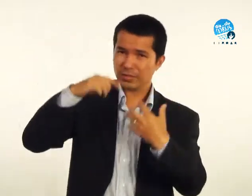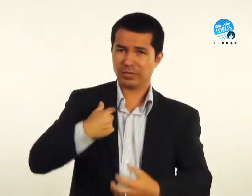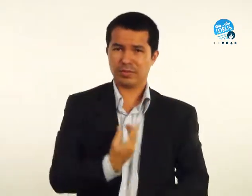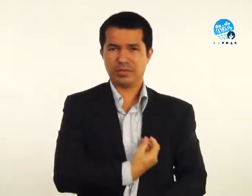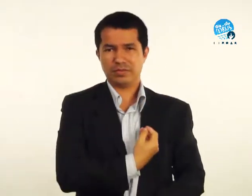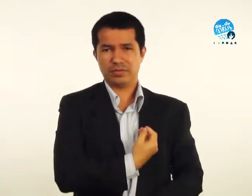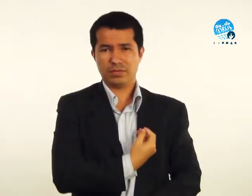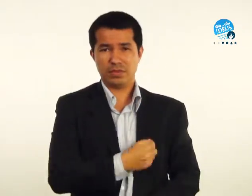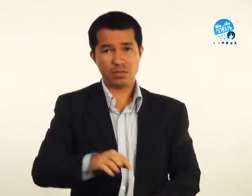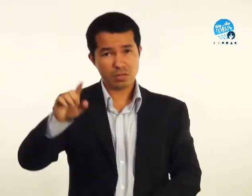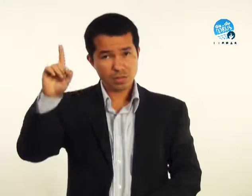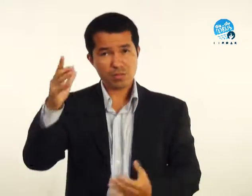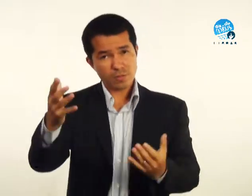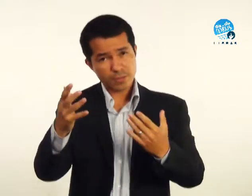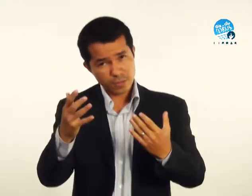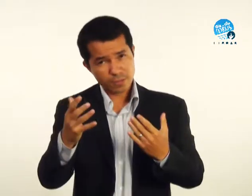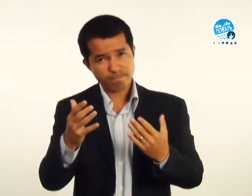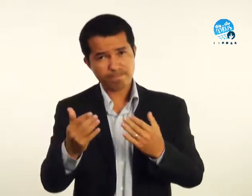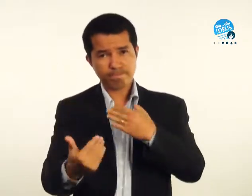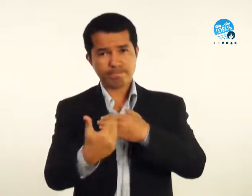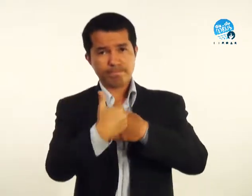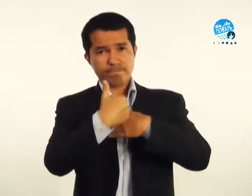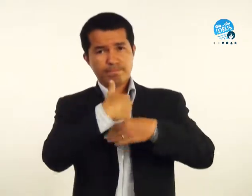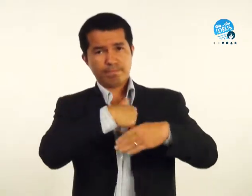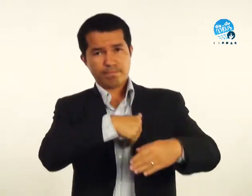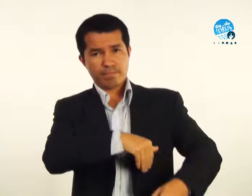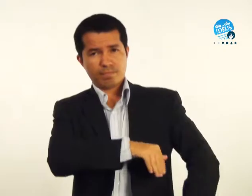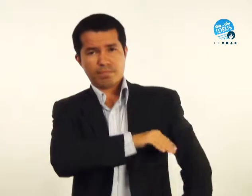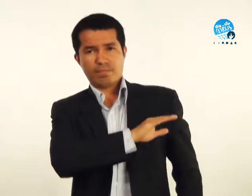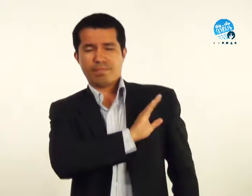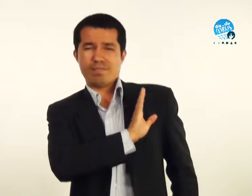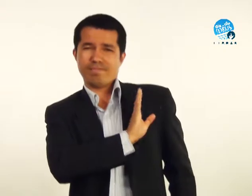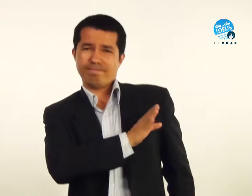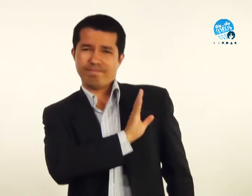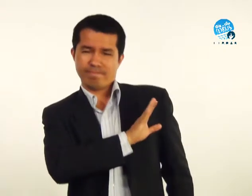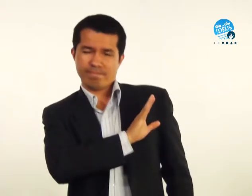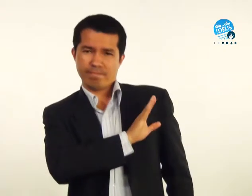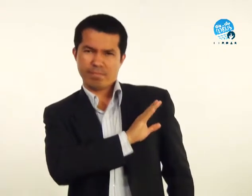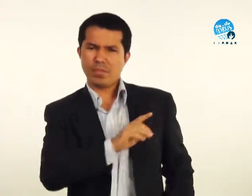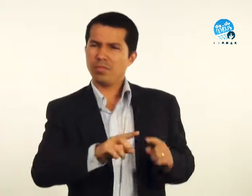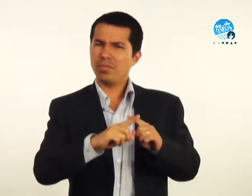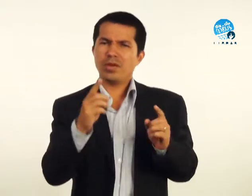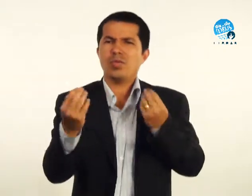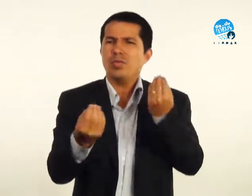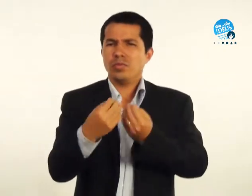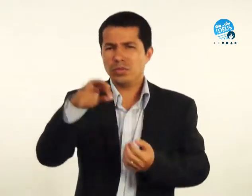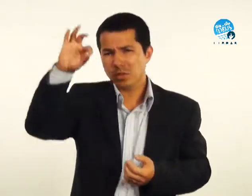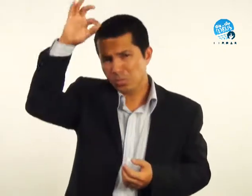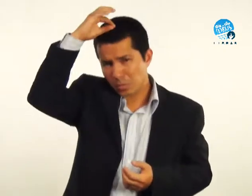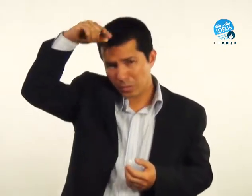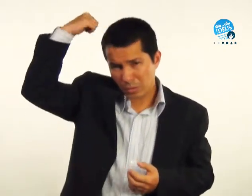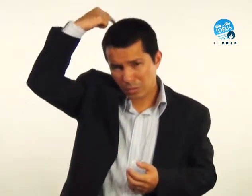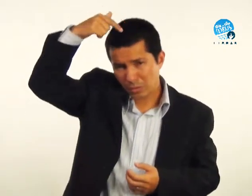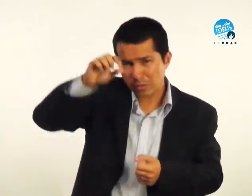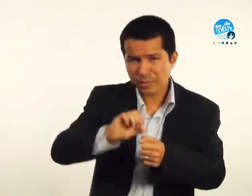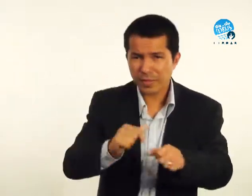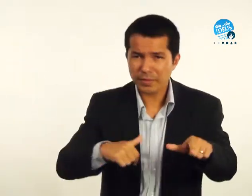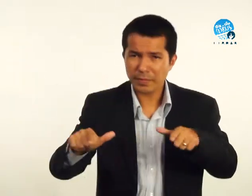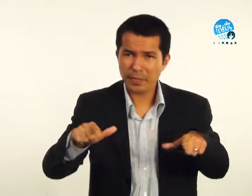está do lado de fora conversando com a gente. E como é que Ele faz isso? Ele faz de muitas maneiras diferentes. Ele não faz